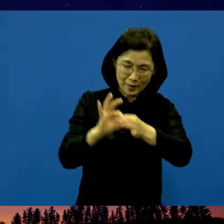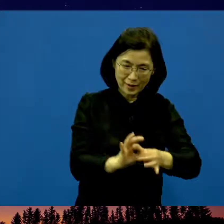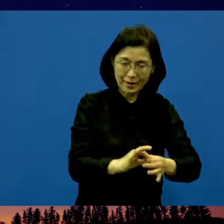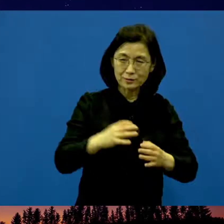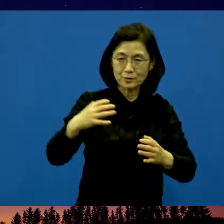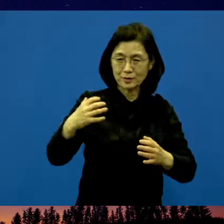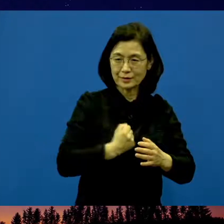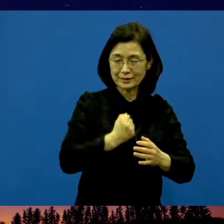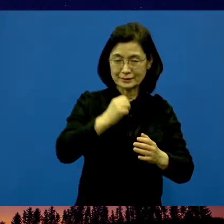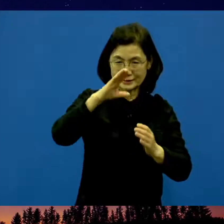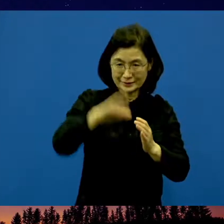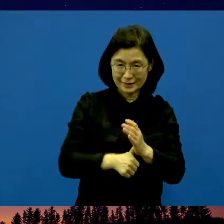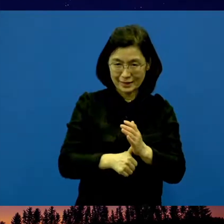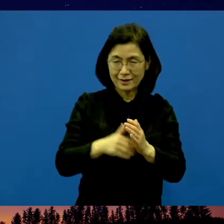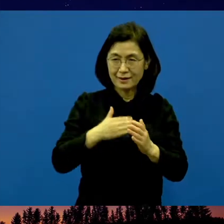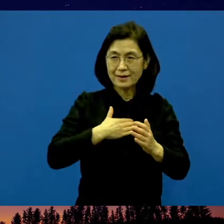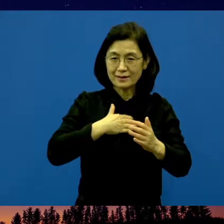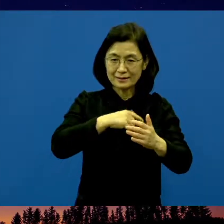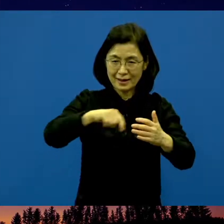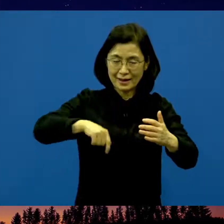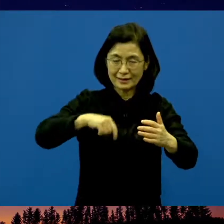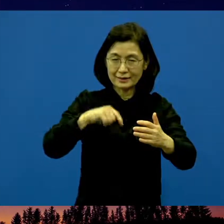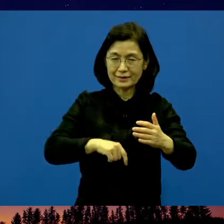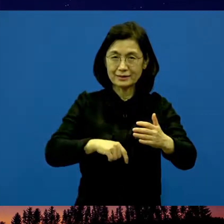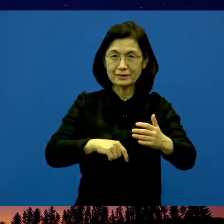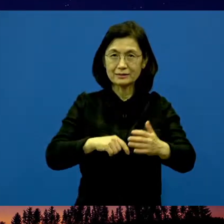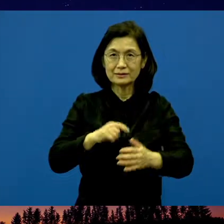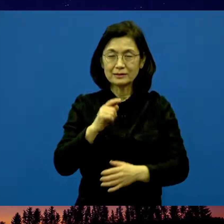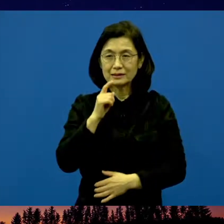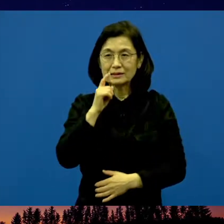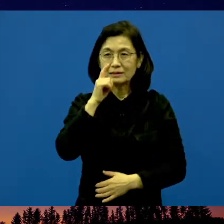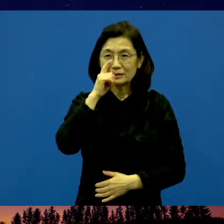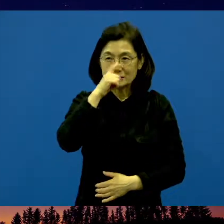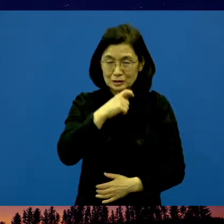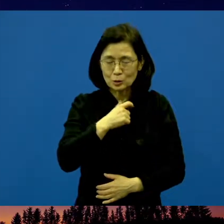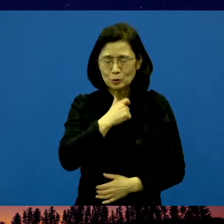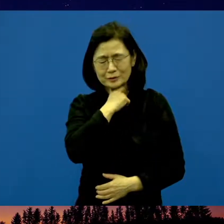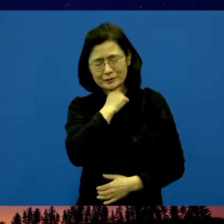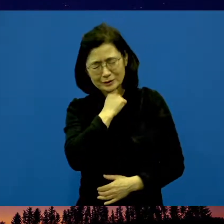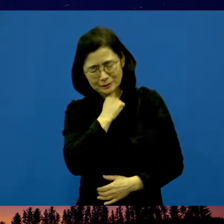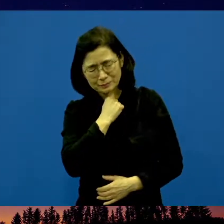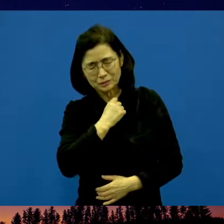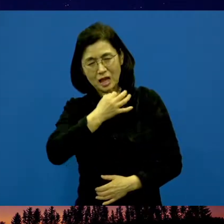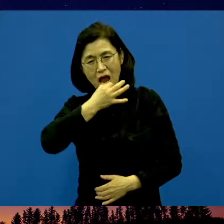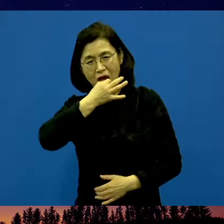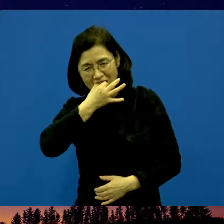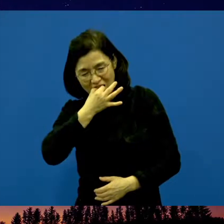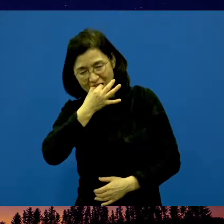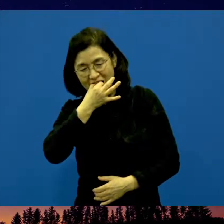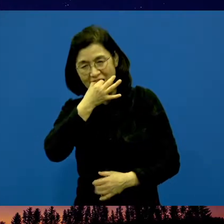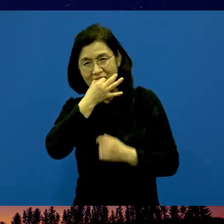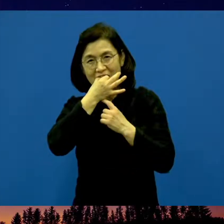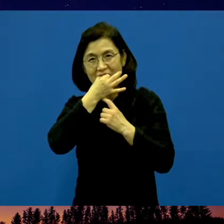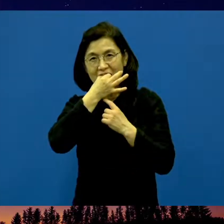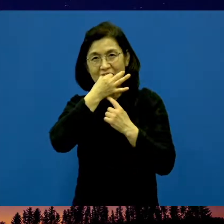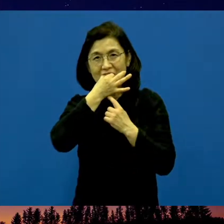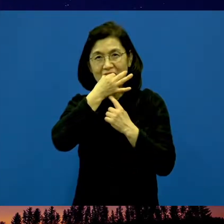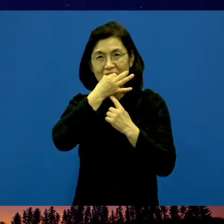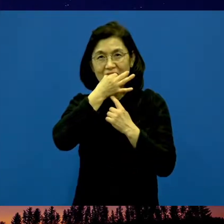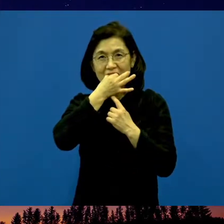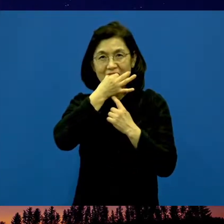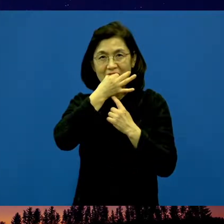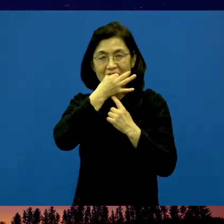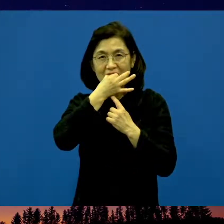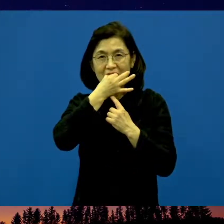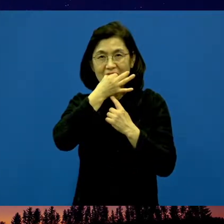어떤 불순물들이, 찌꺼기들이, 끊임없는 우리의 욕망, 개인의 욕망과 욕심들이 그